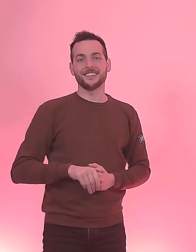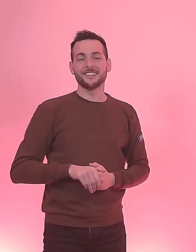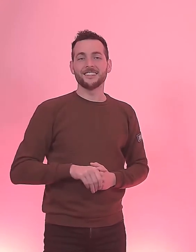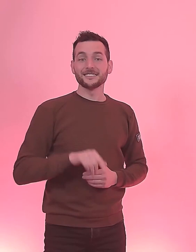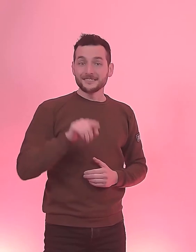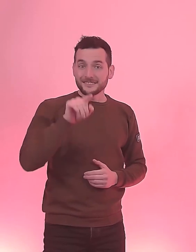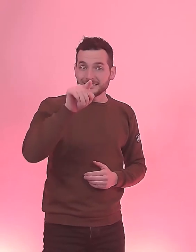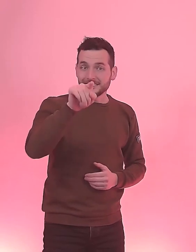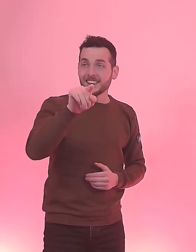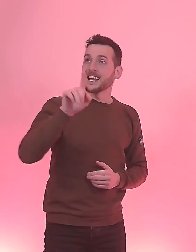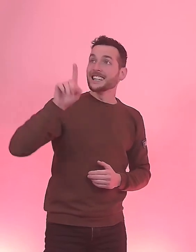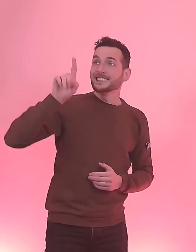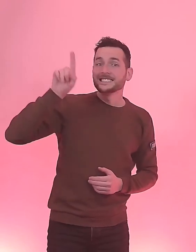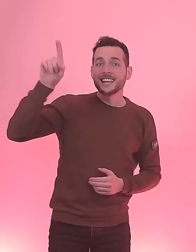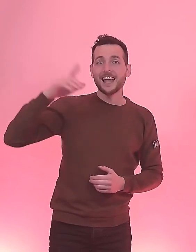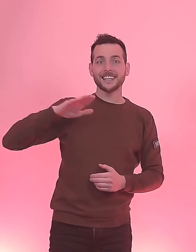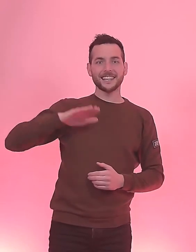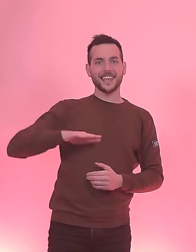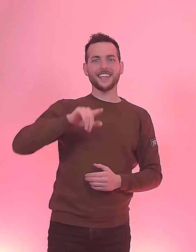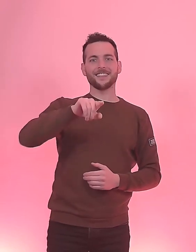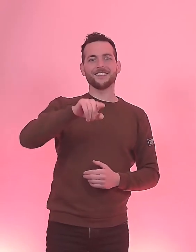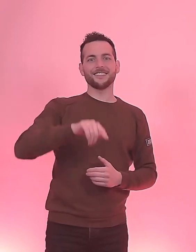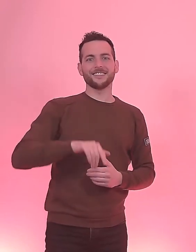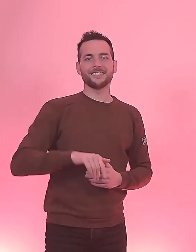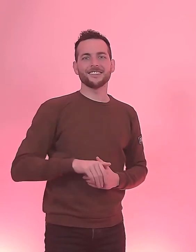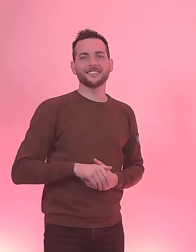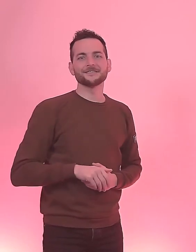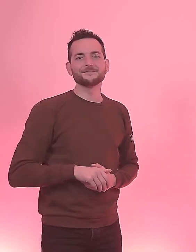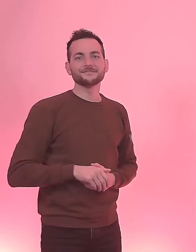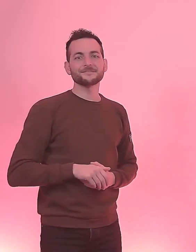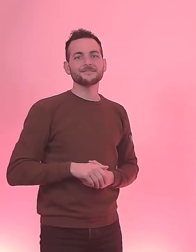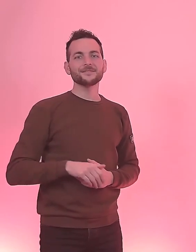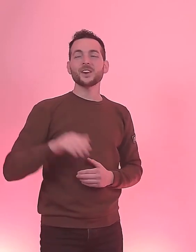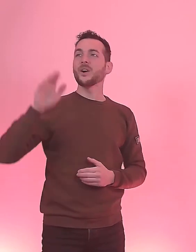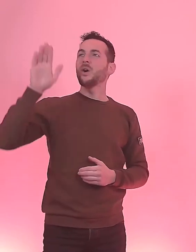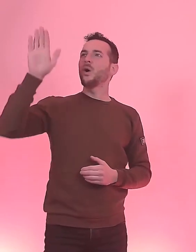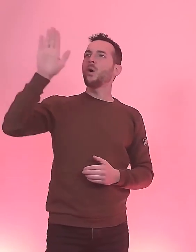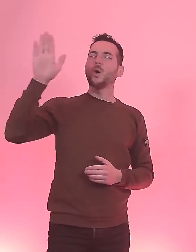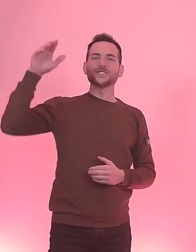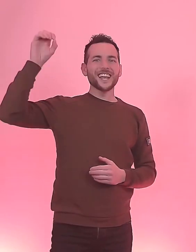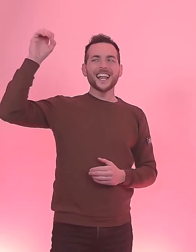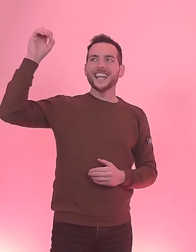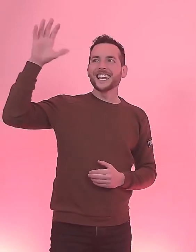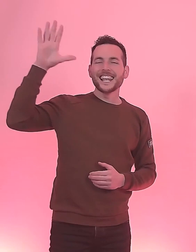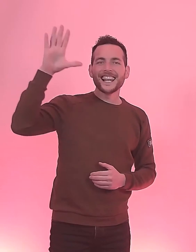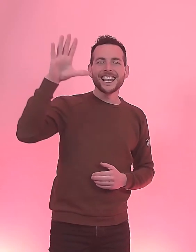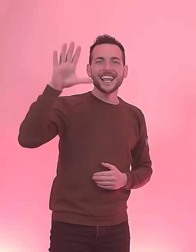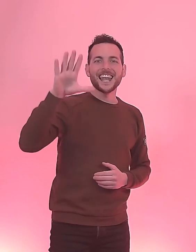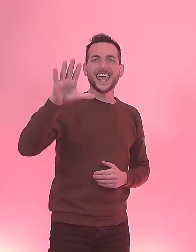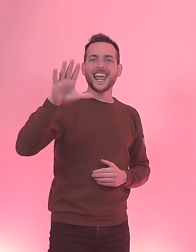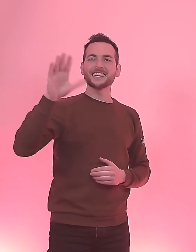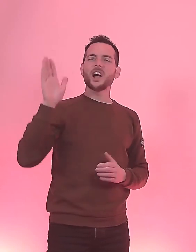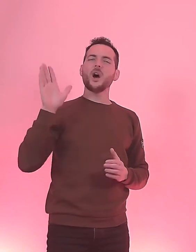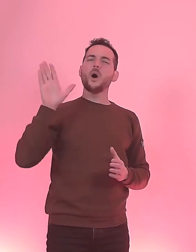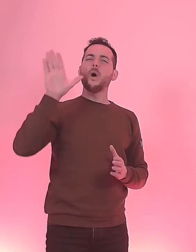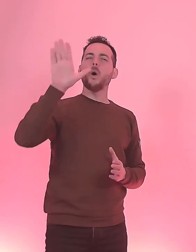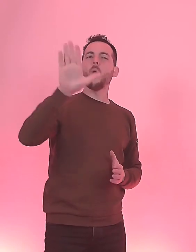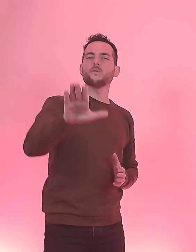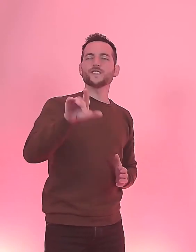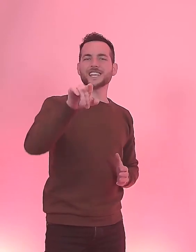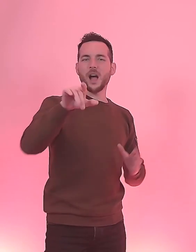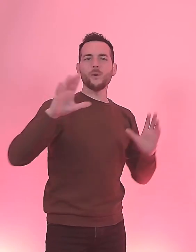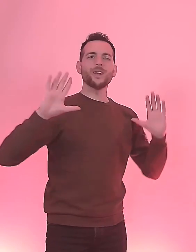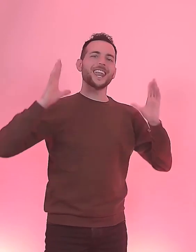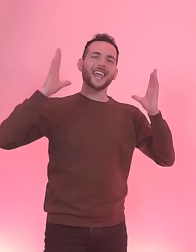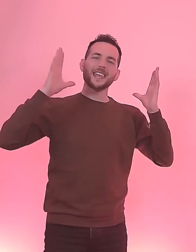je bent zijn een keer of licht over jouw leven wat licht oh je